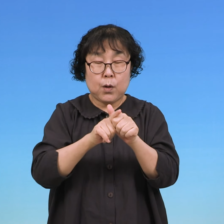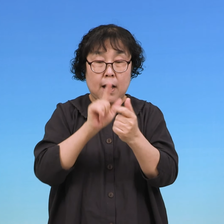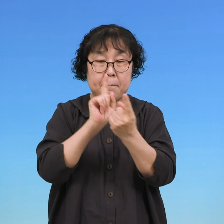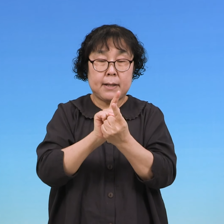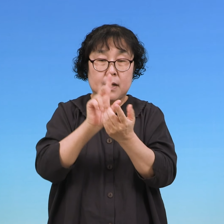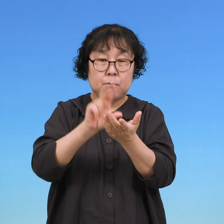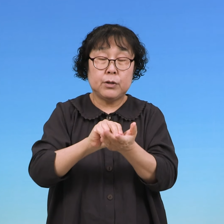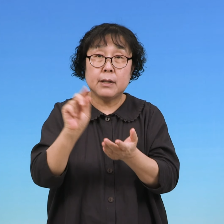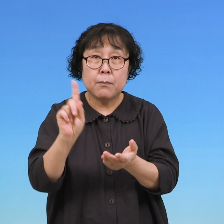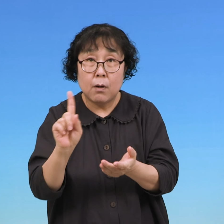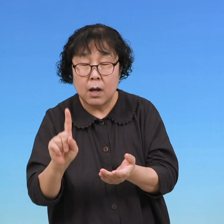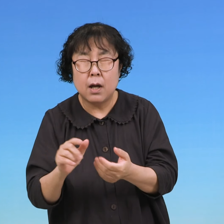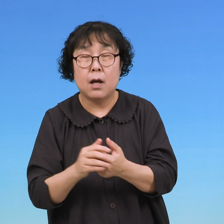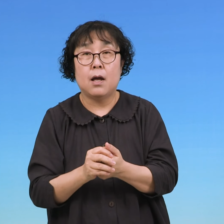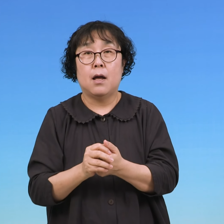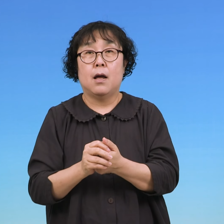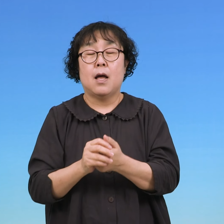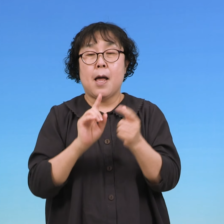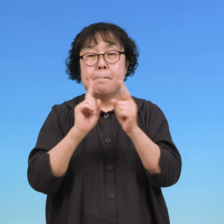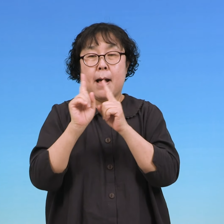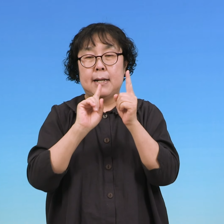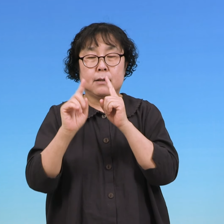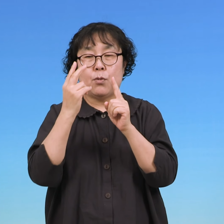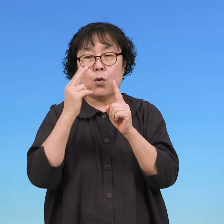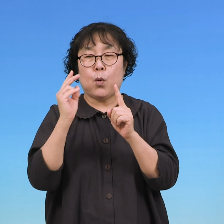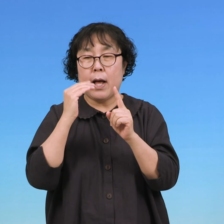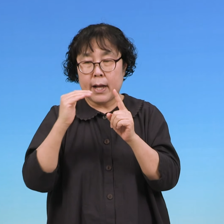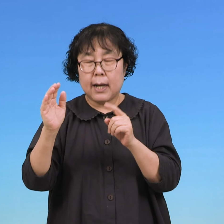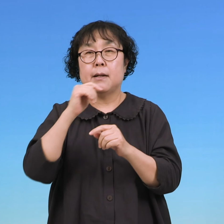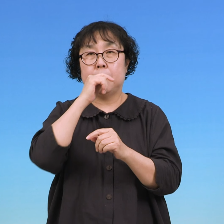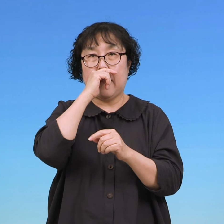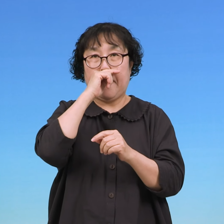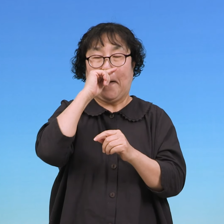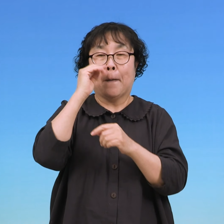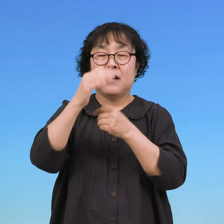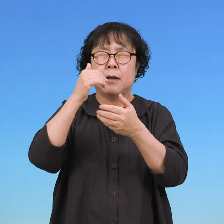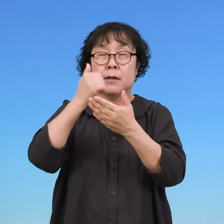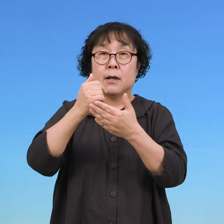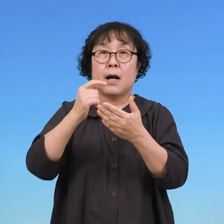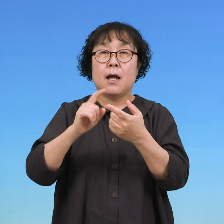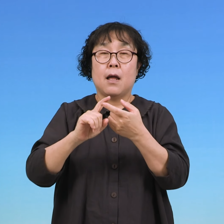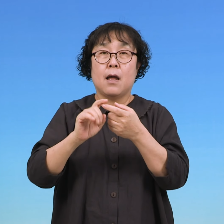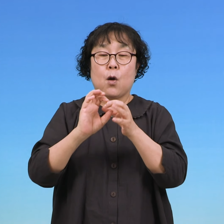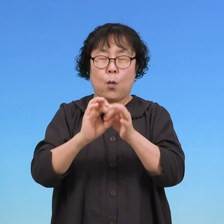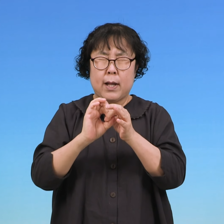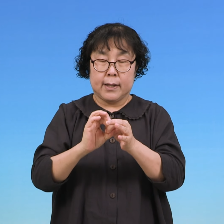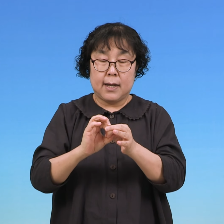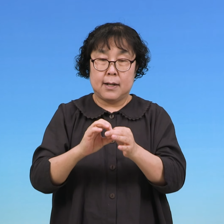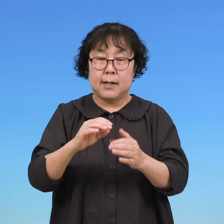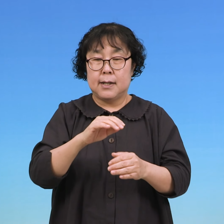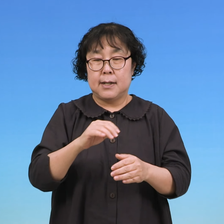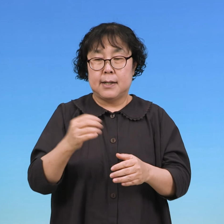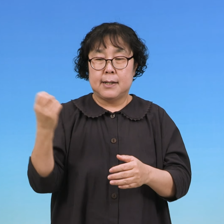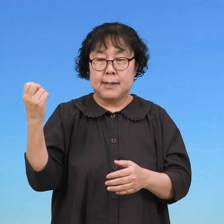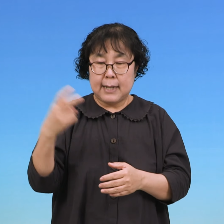기독교가 당면한 문제는 무엇입니까? 말씀으로 돌아가는 것, 하나님과의 관계를 재정비할